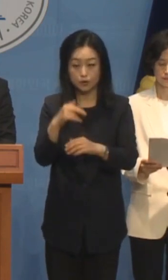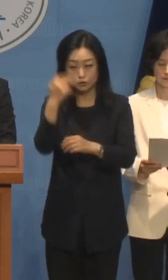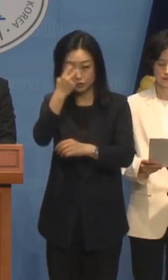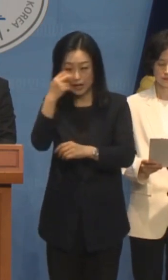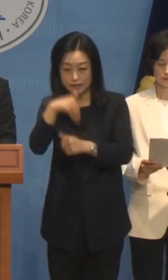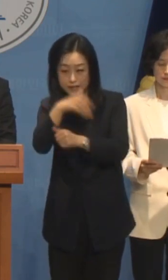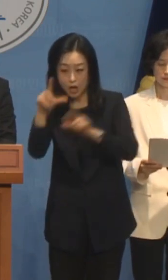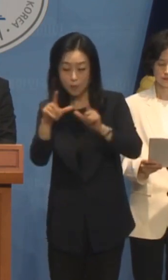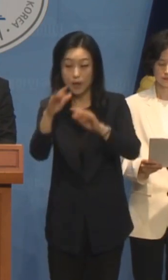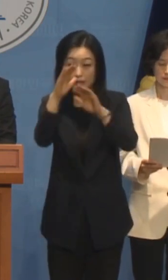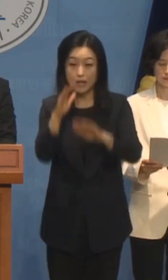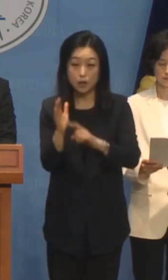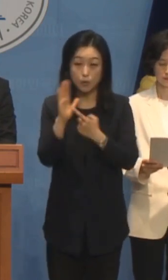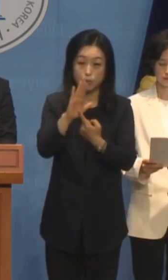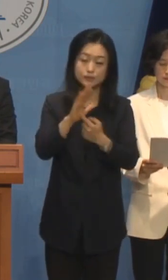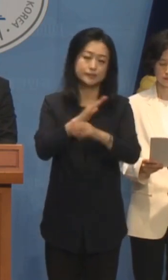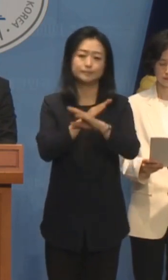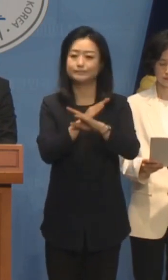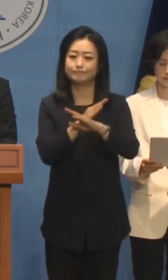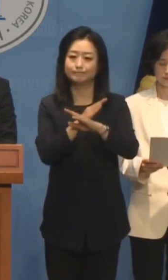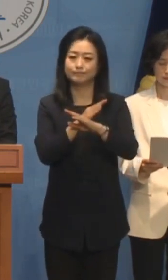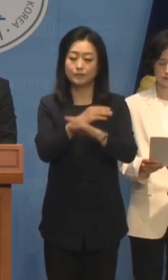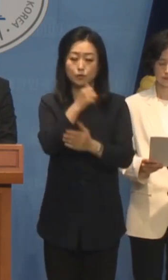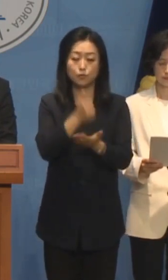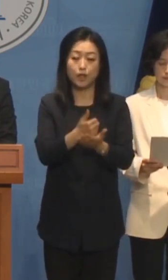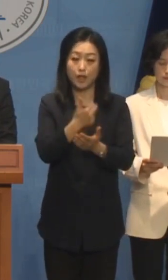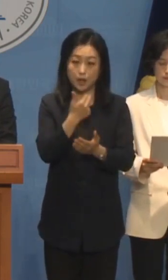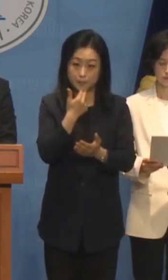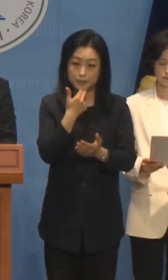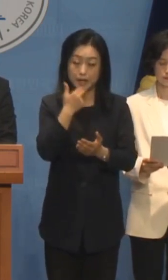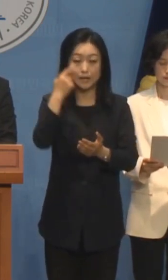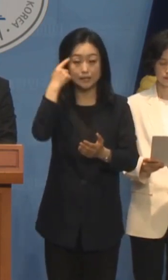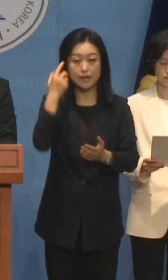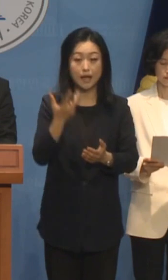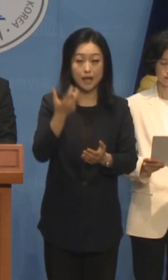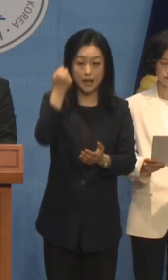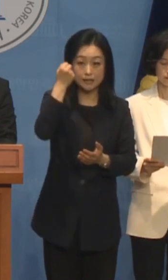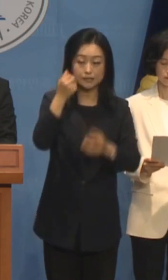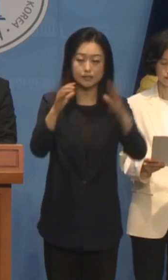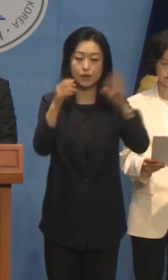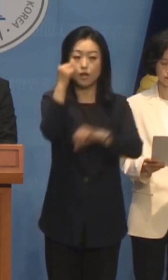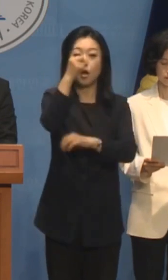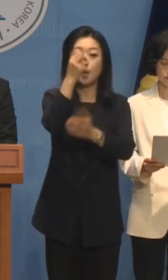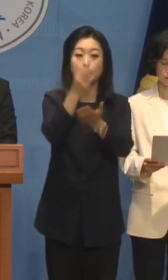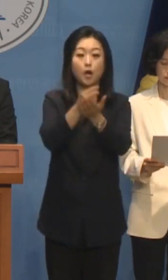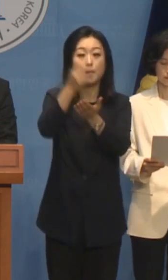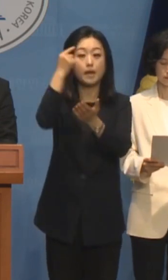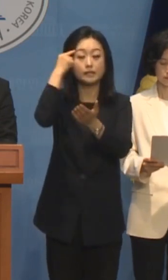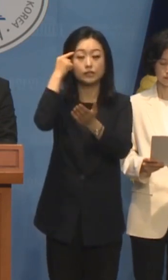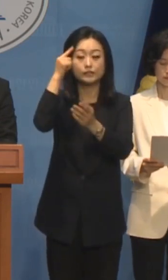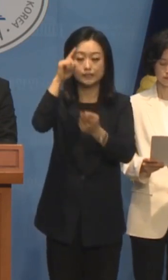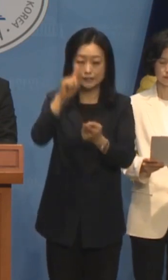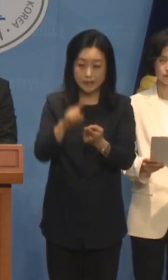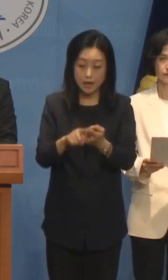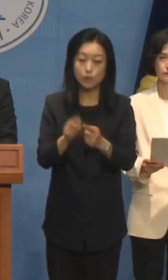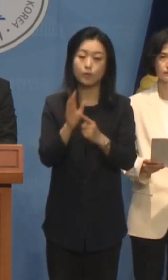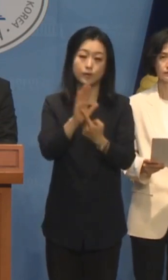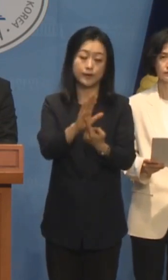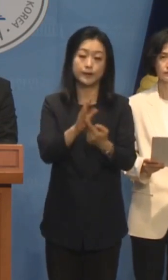것을 원칙적으로 금지하여 무죄 추정 원칙이라는 헌법 정신을 구현하고자